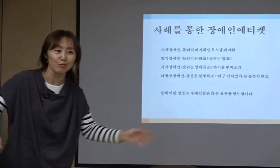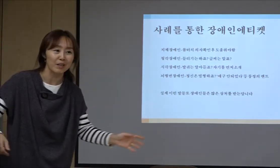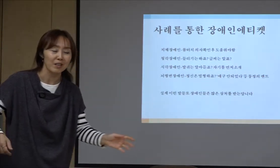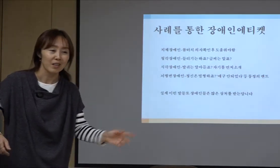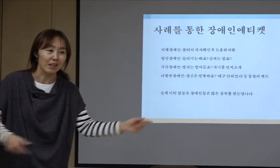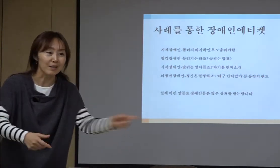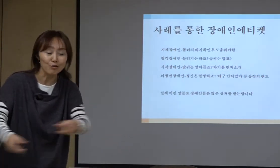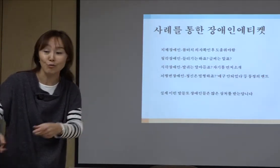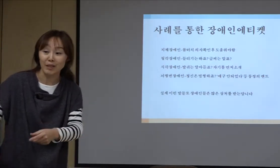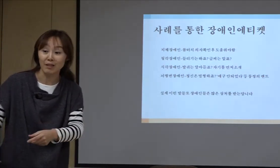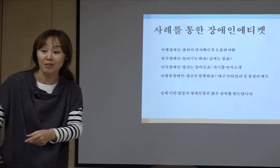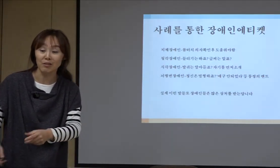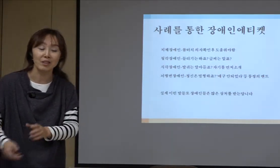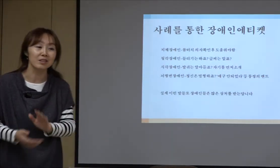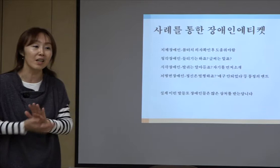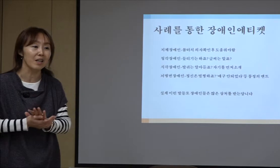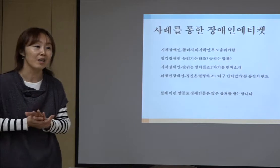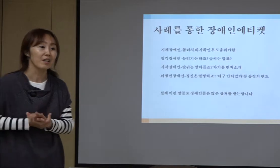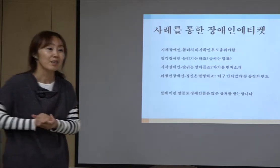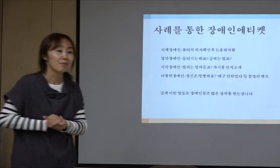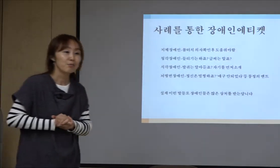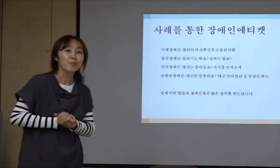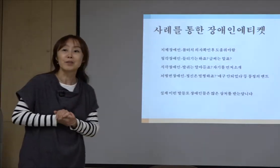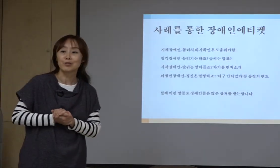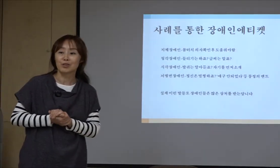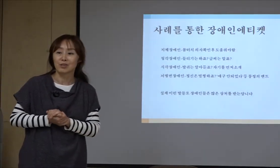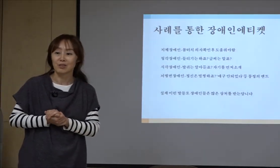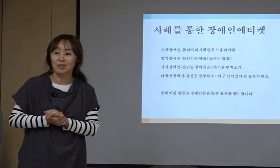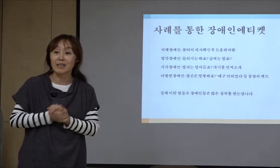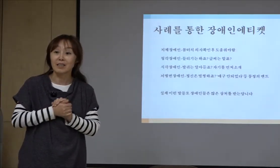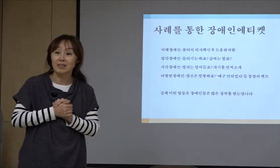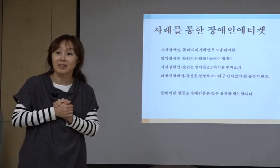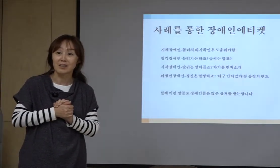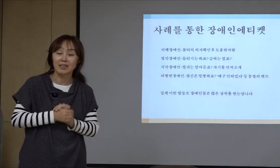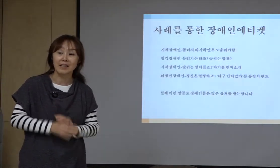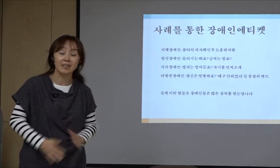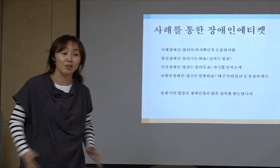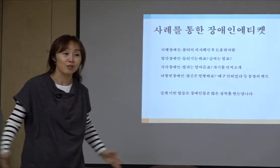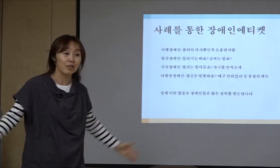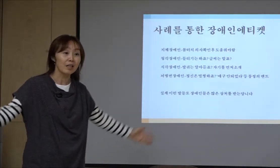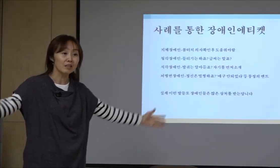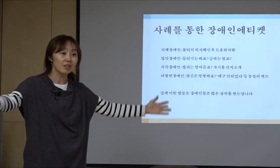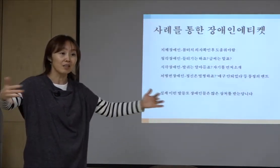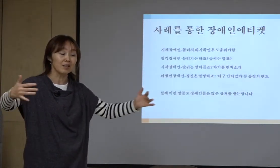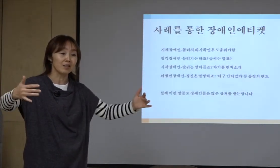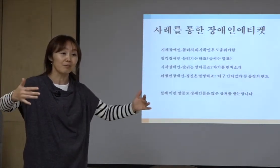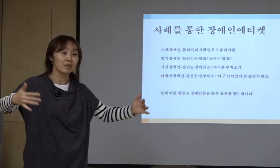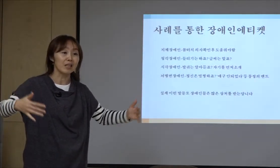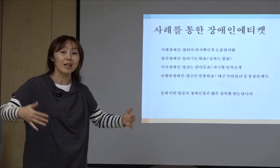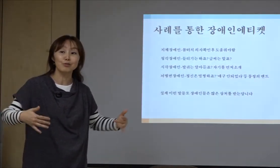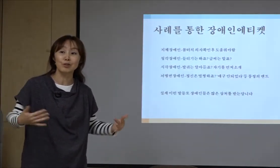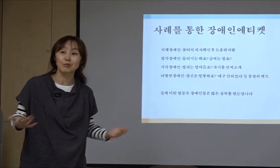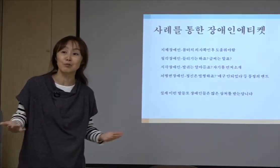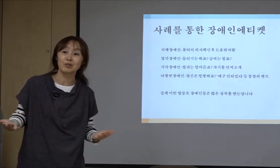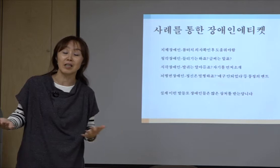막 갖다주고 막 해요. 근데 그게 불편할 수 있어요. 장애인들한테는 자기의 어떤 생활 습관이 있기 때문에 자기가 할 수 있는 부분은 자기가